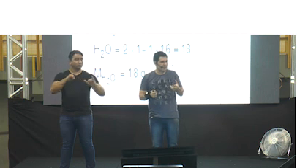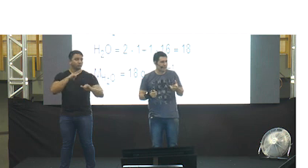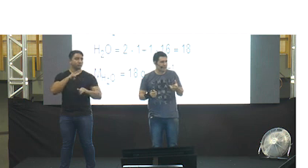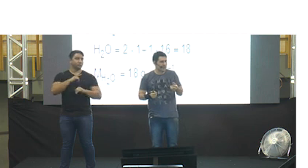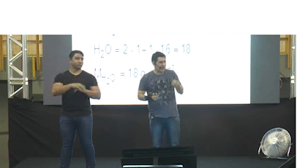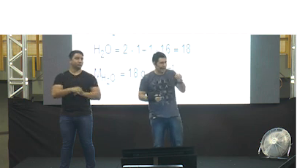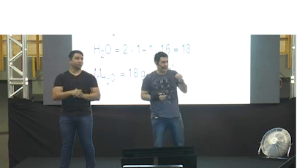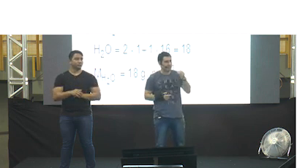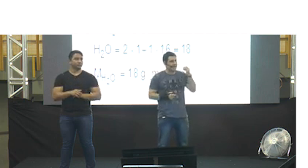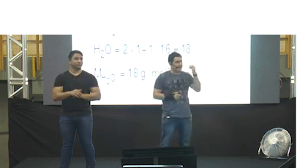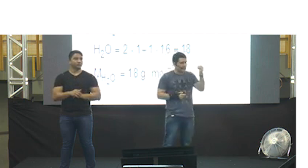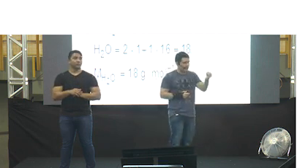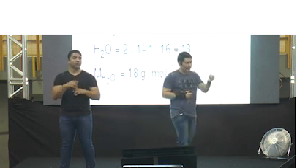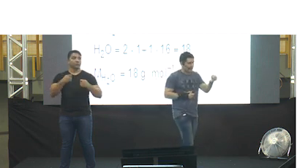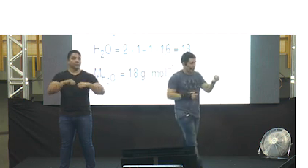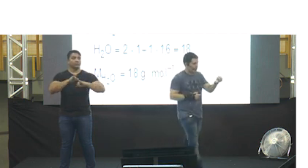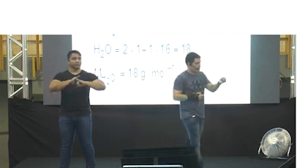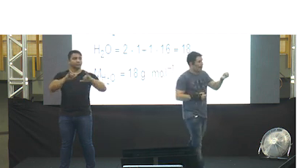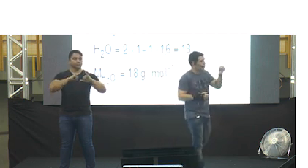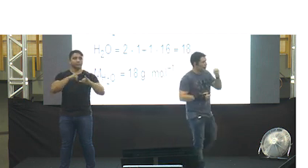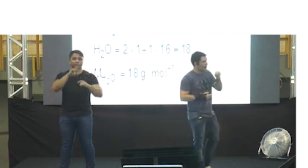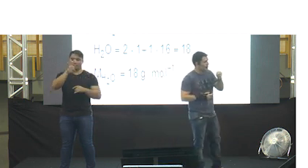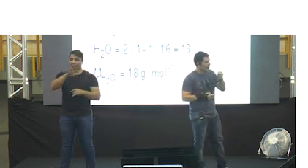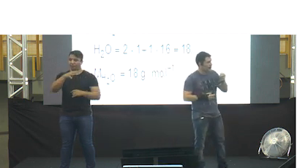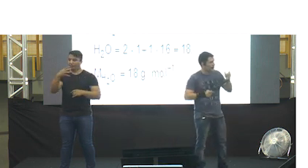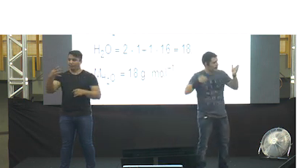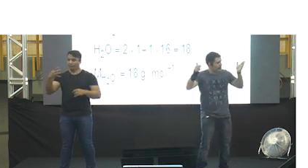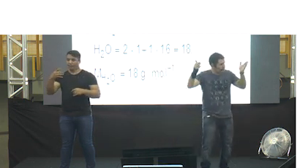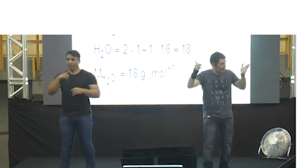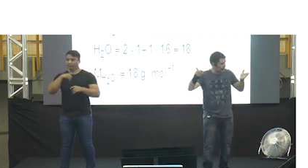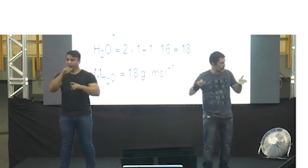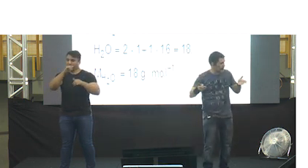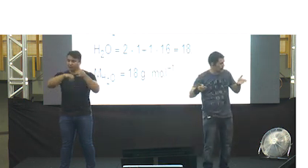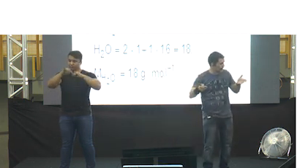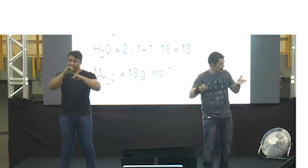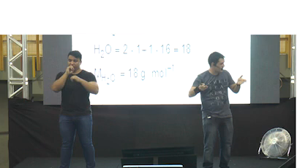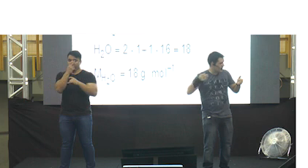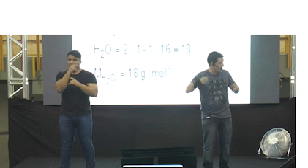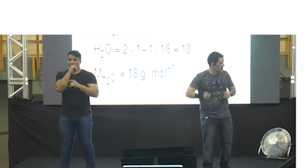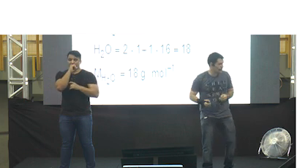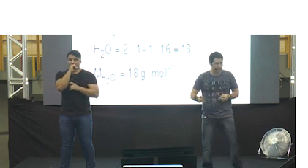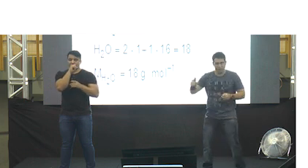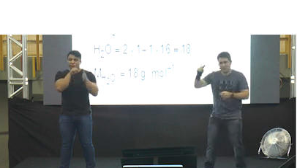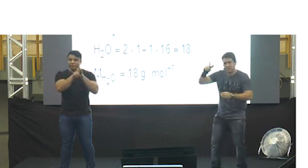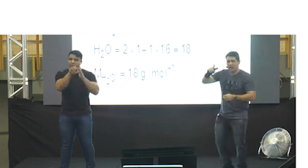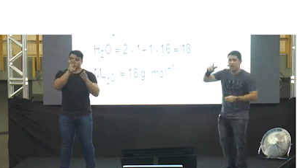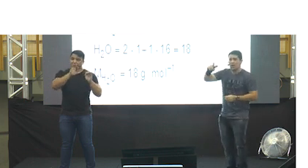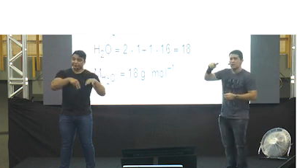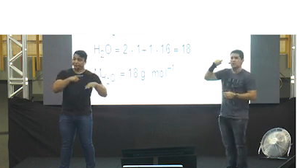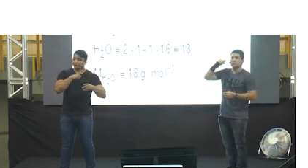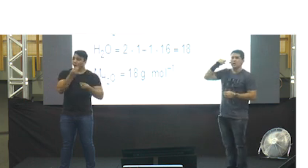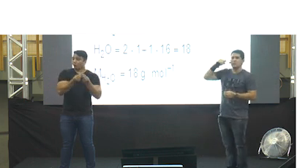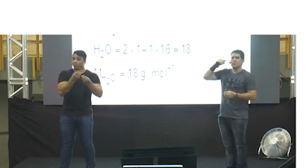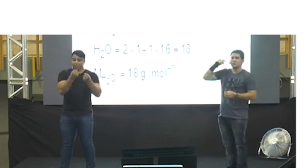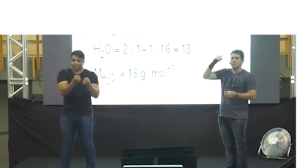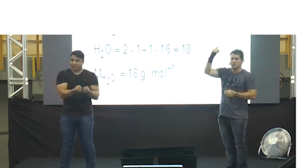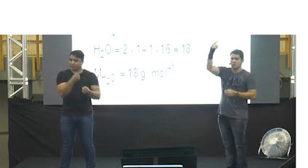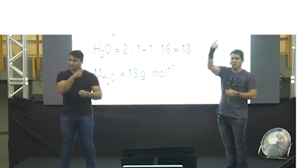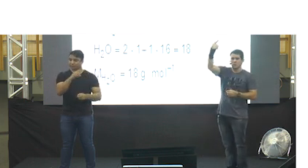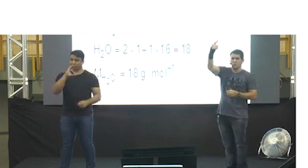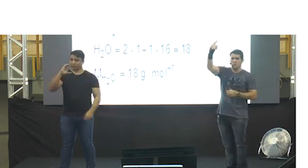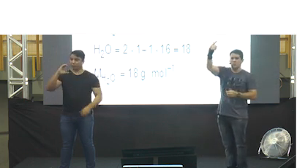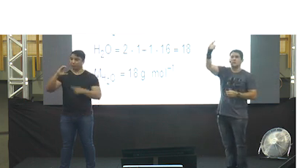informação para vocês. Ela te dá a tabela periódica ou no final da questão ela te dá as massas atômicas. Aí de novo, CH4, quantos